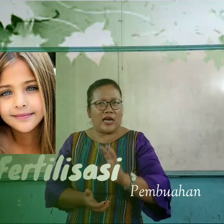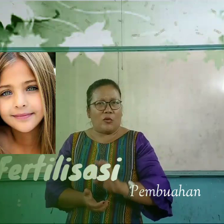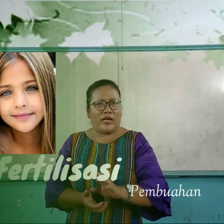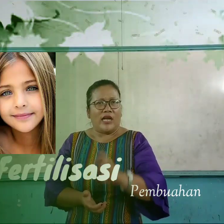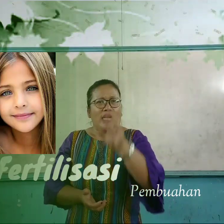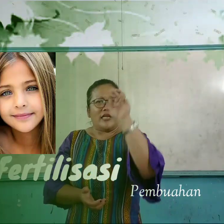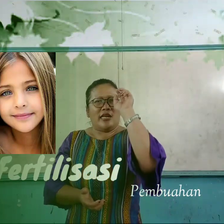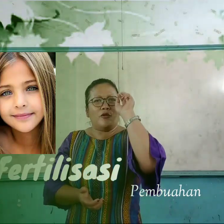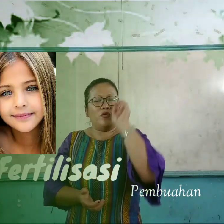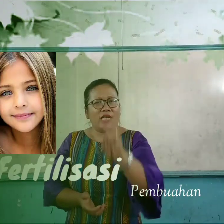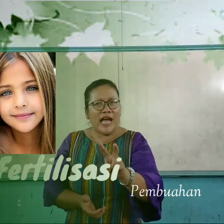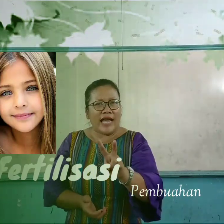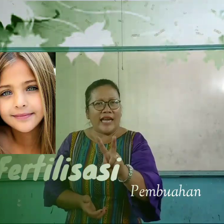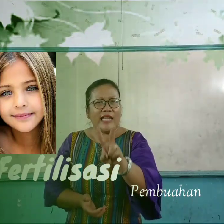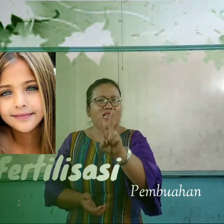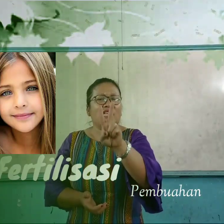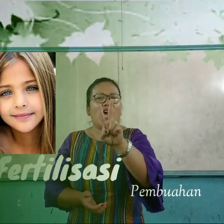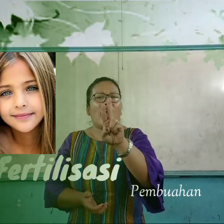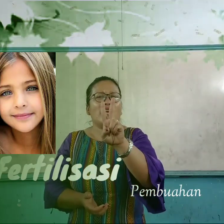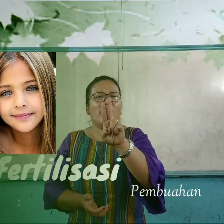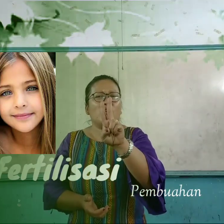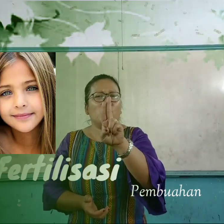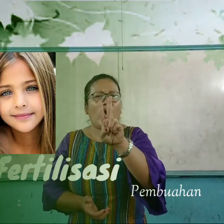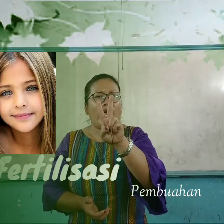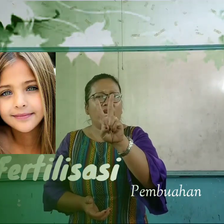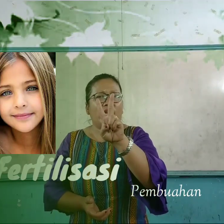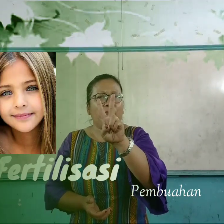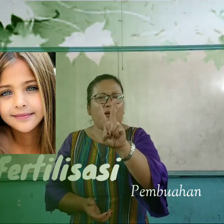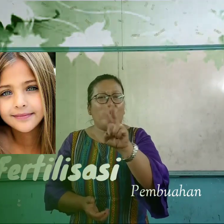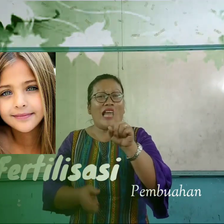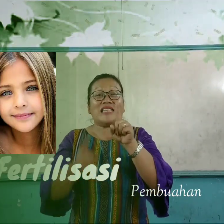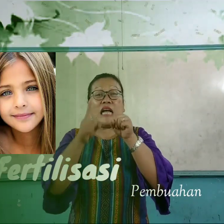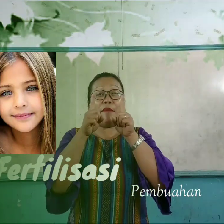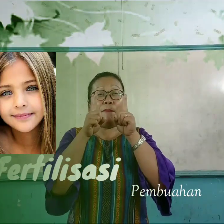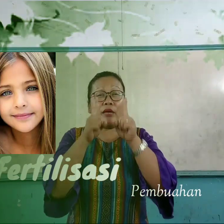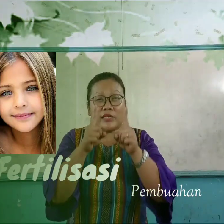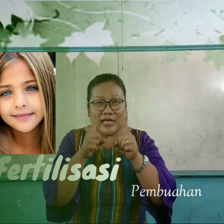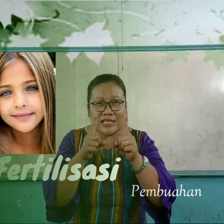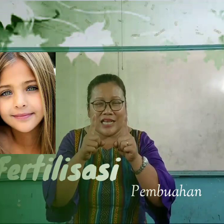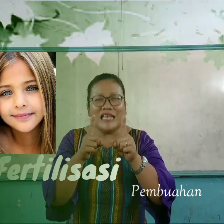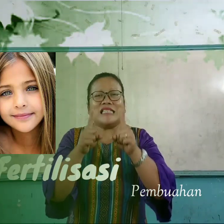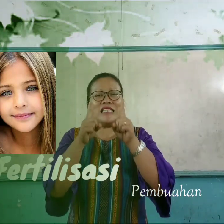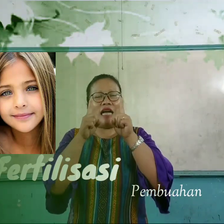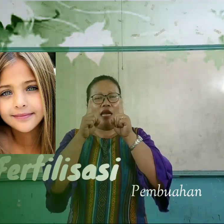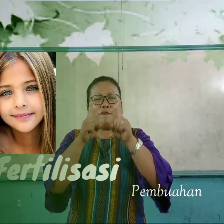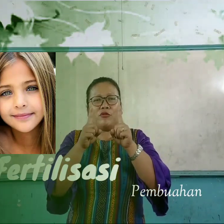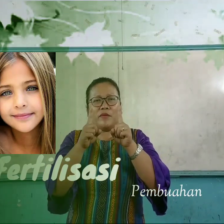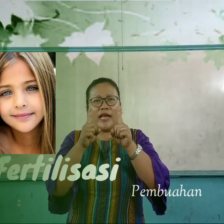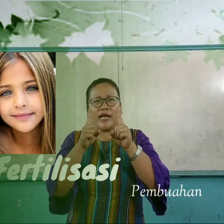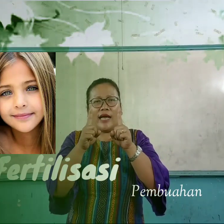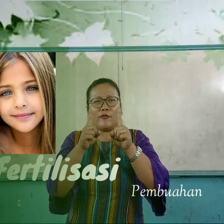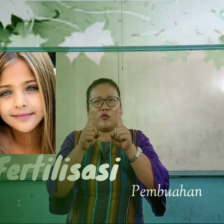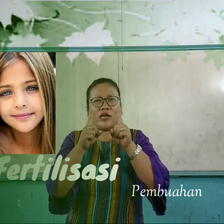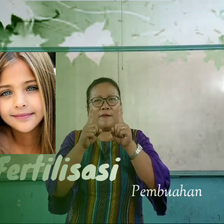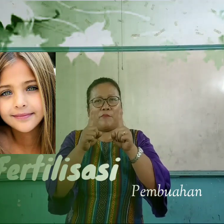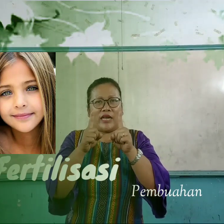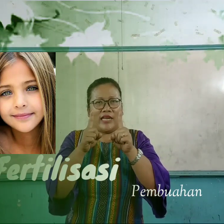Darwin, di dunia ini tidak ada dua individu yang sama persis, sekalipun mereka itu kembar